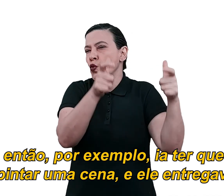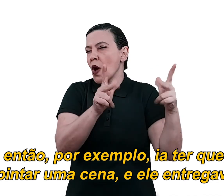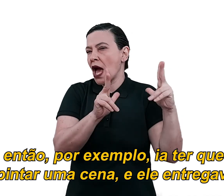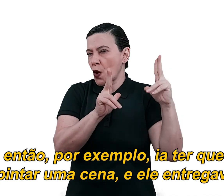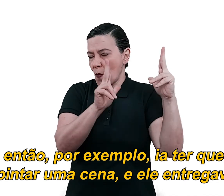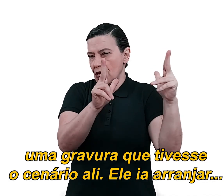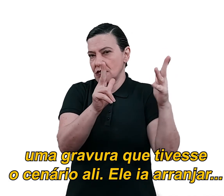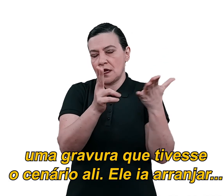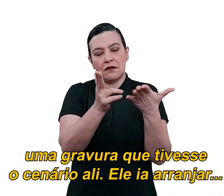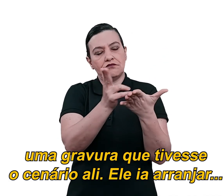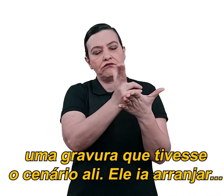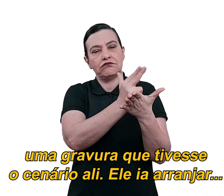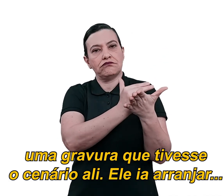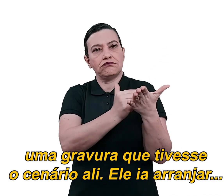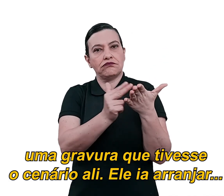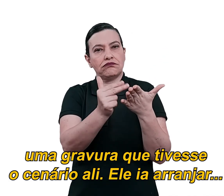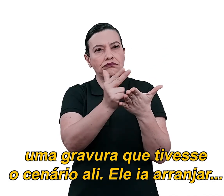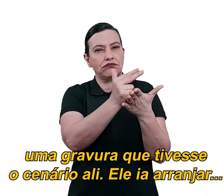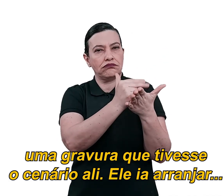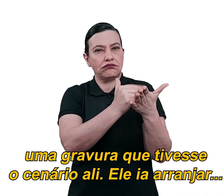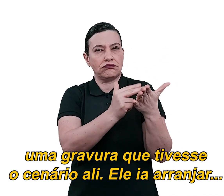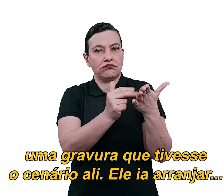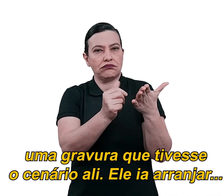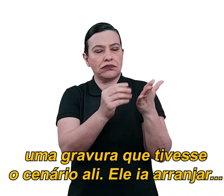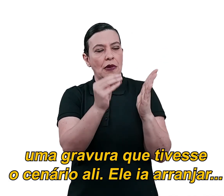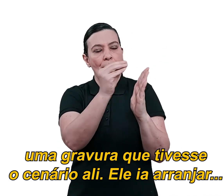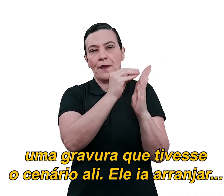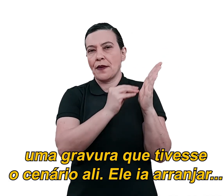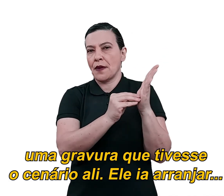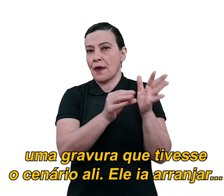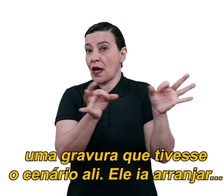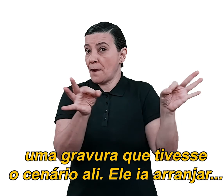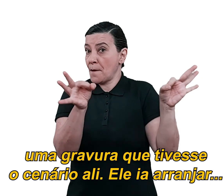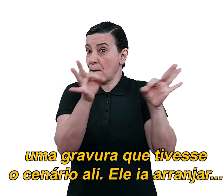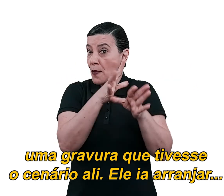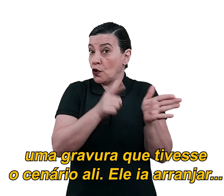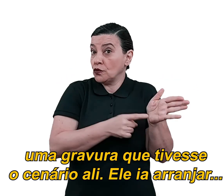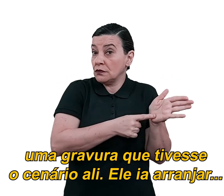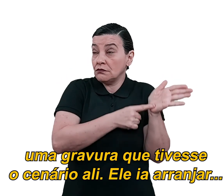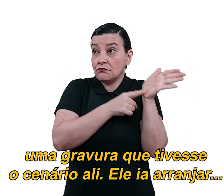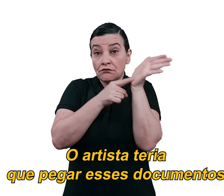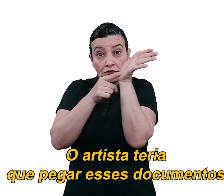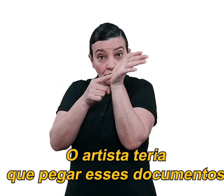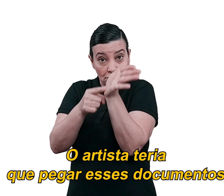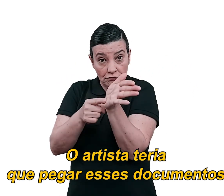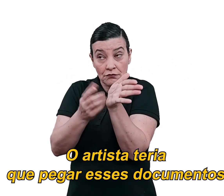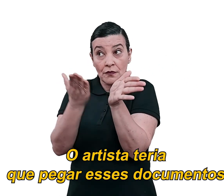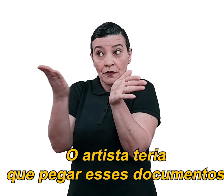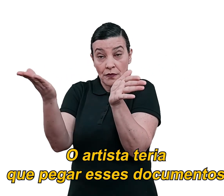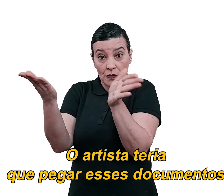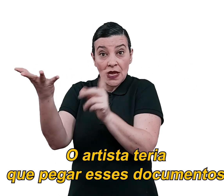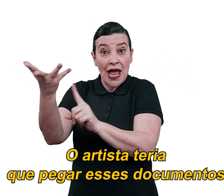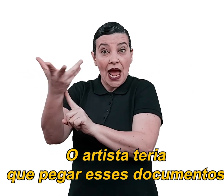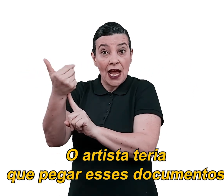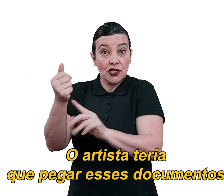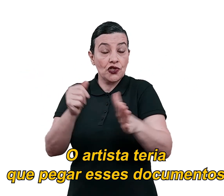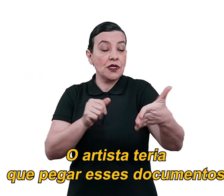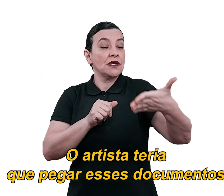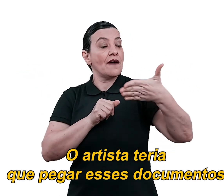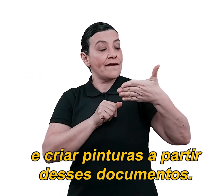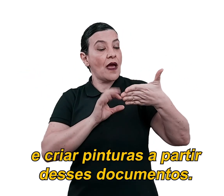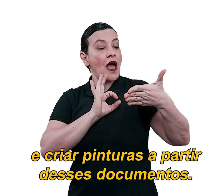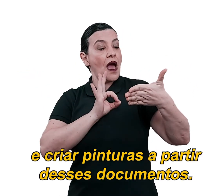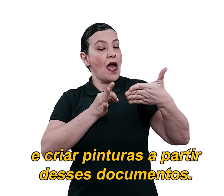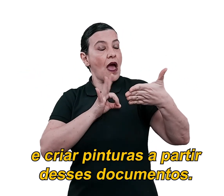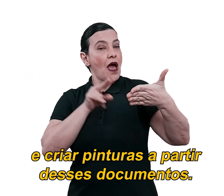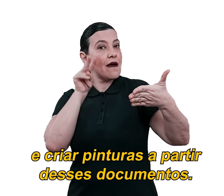E ele entregava, por exemplo, uma gravura que tivesse o cenário ali, ele ia arranjar, né? O artista teria que pegar esses